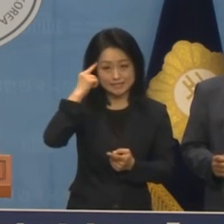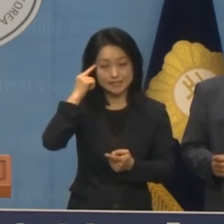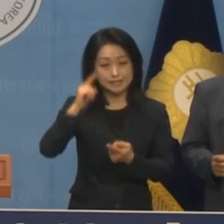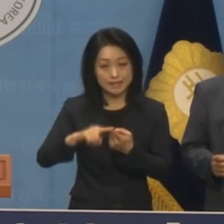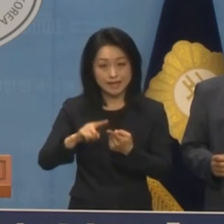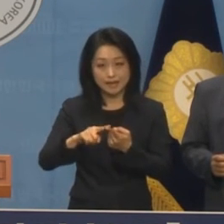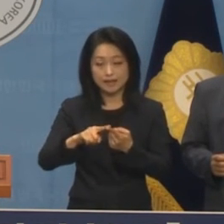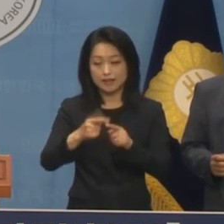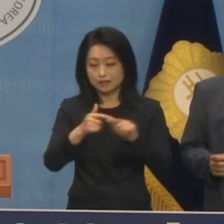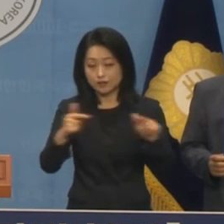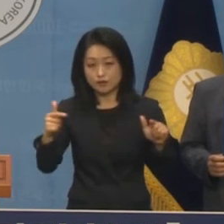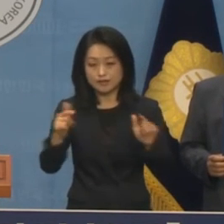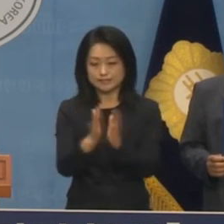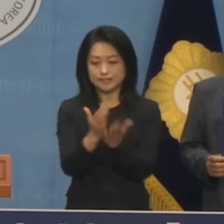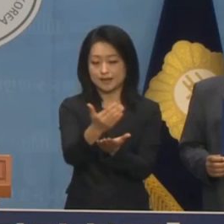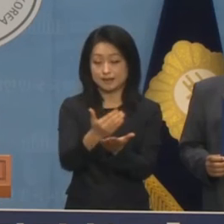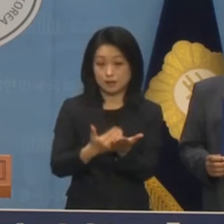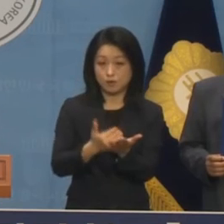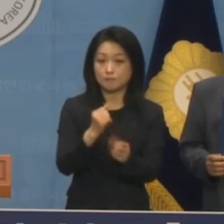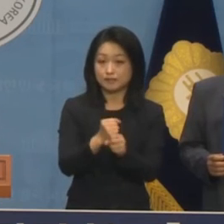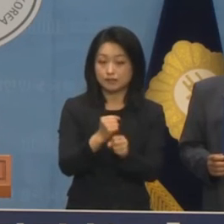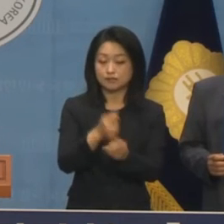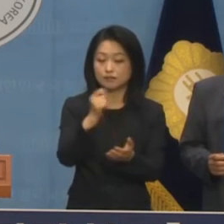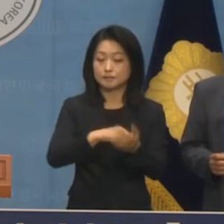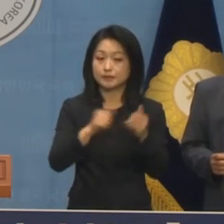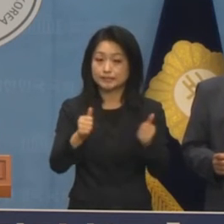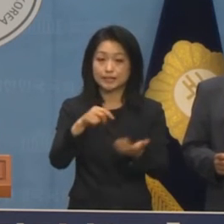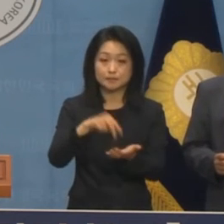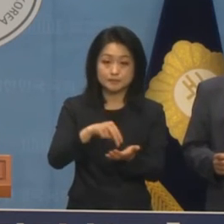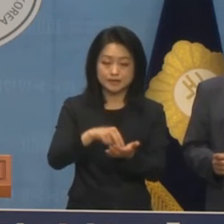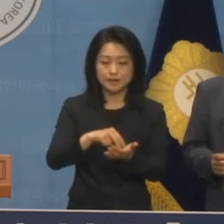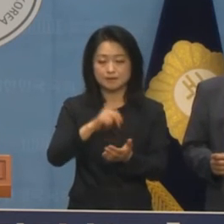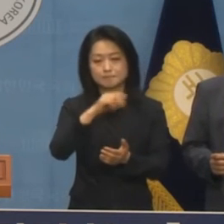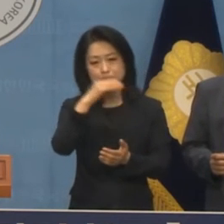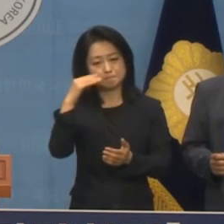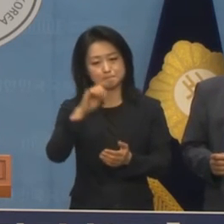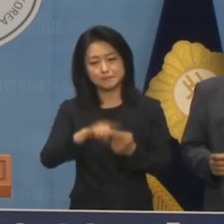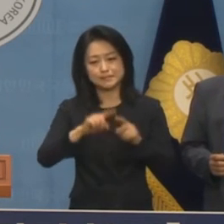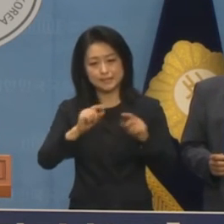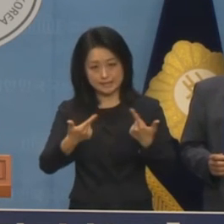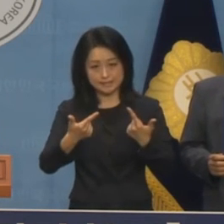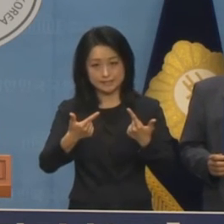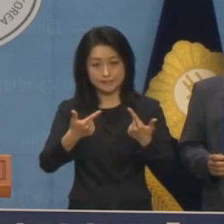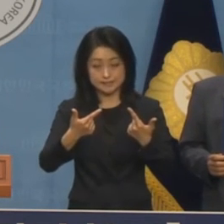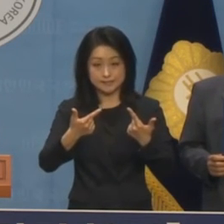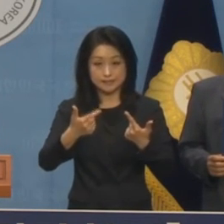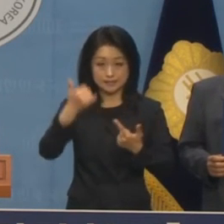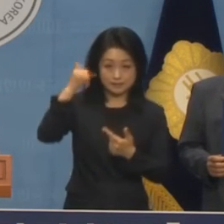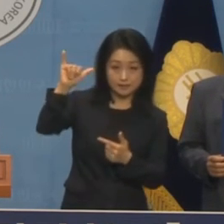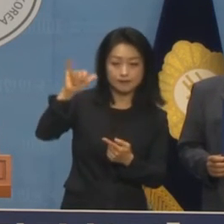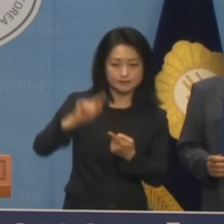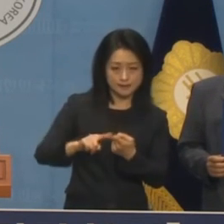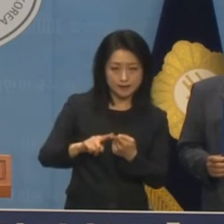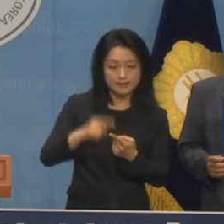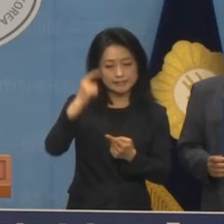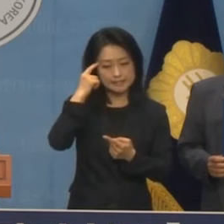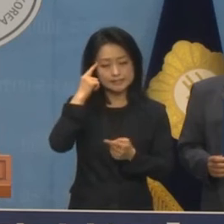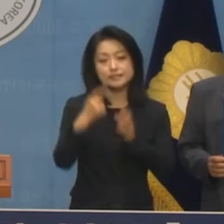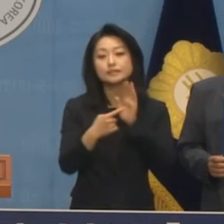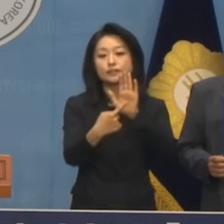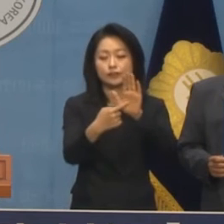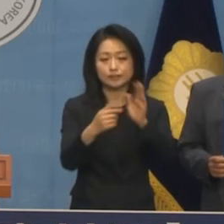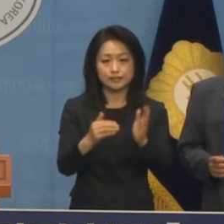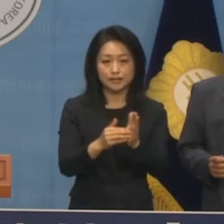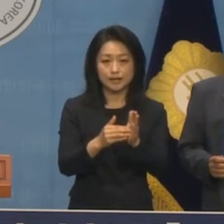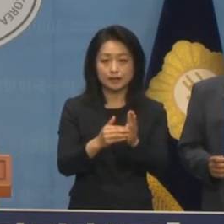생각한다 등의 기고를 통해 현직 판사로서는 부적절한 매우 편향된 성인식을